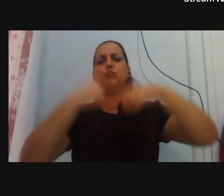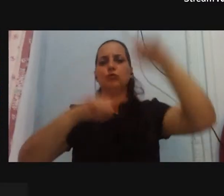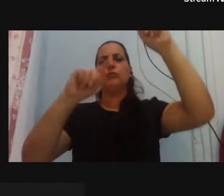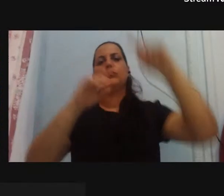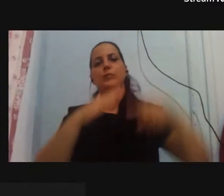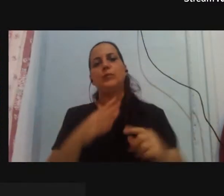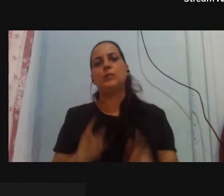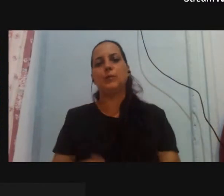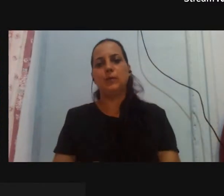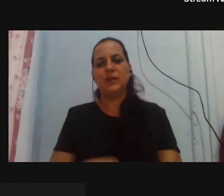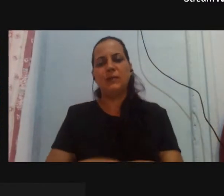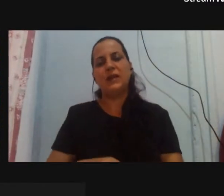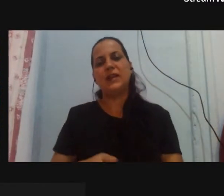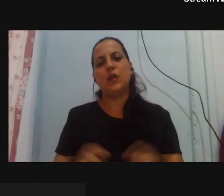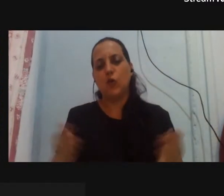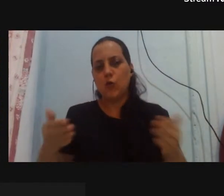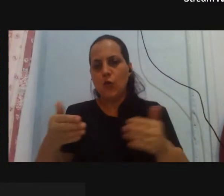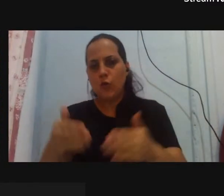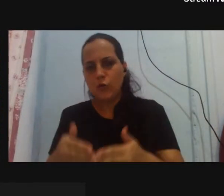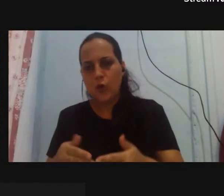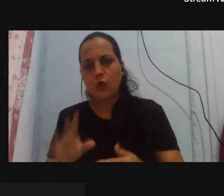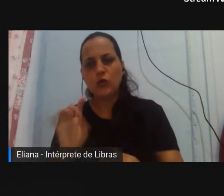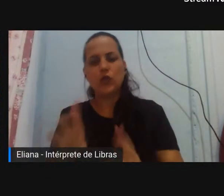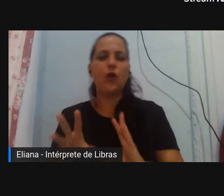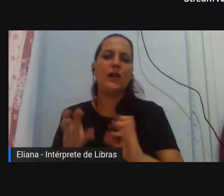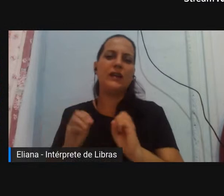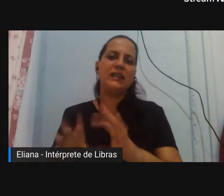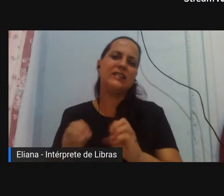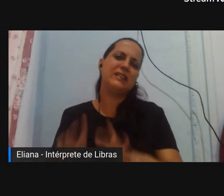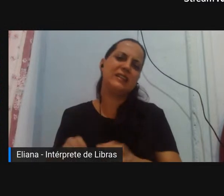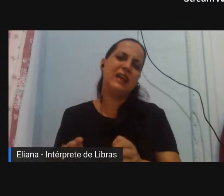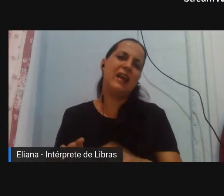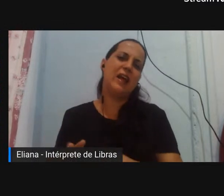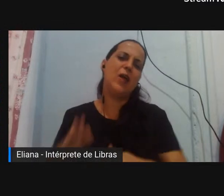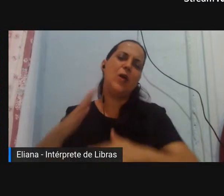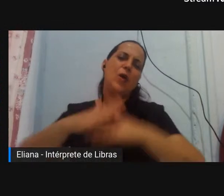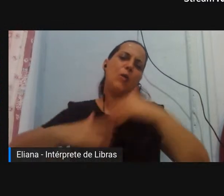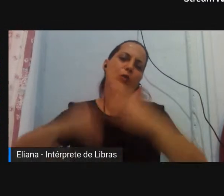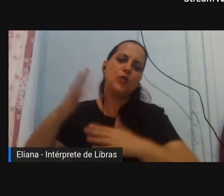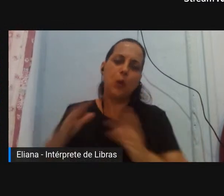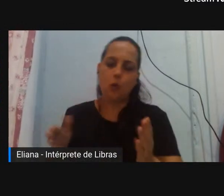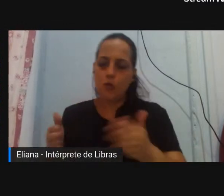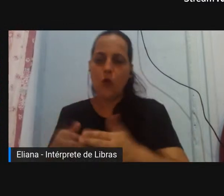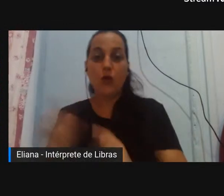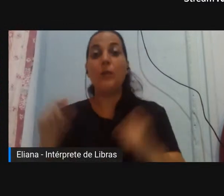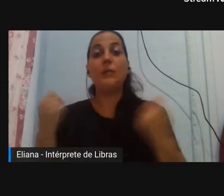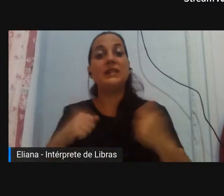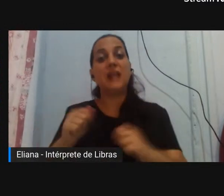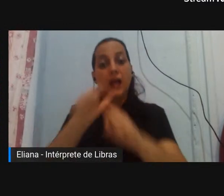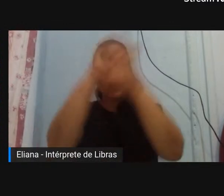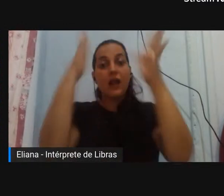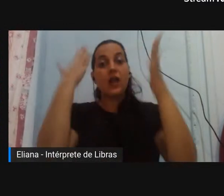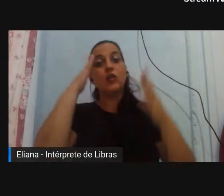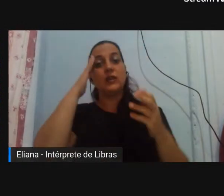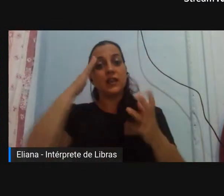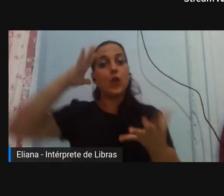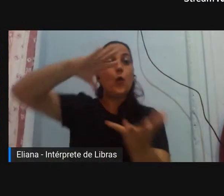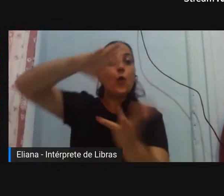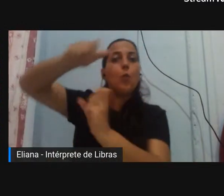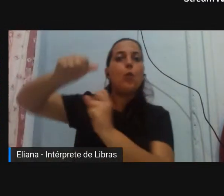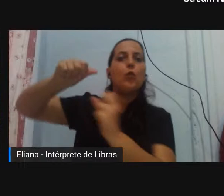ênfase na formação para ofícios e mais na compreensão do mundo do trabalho e em